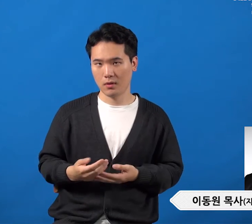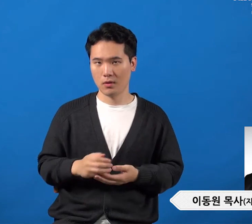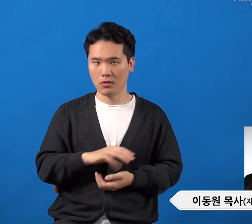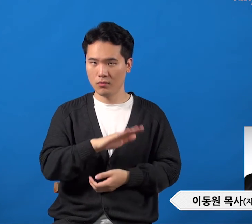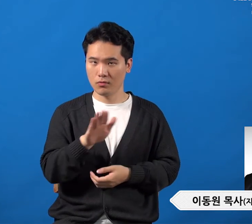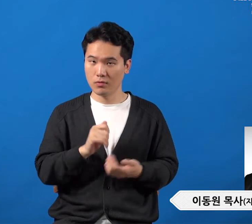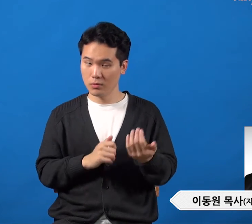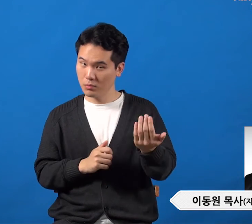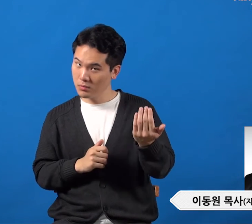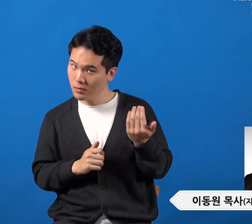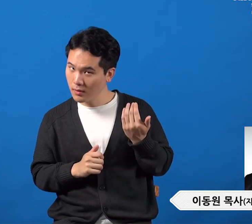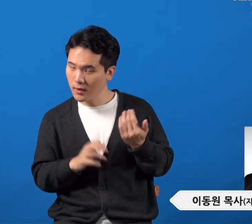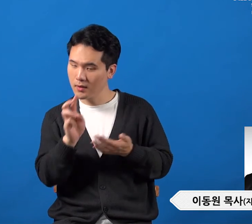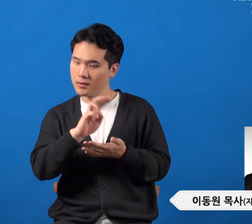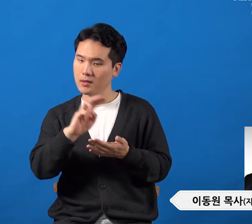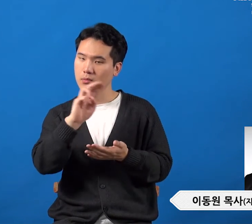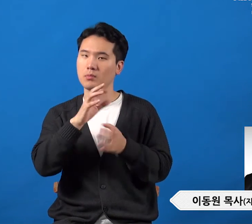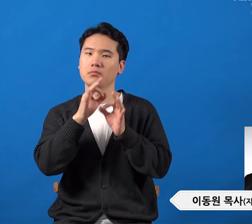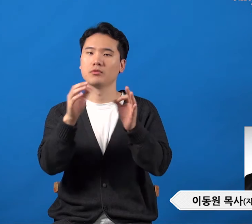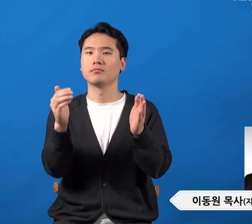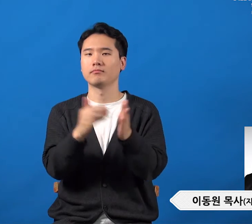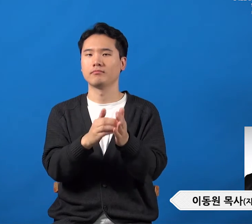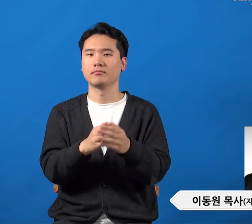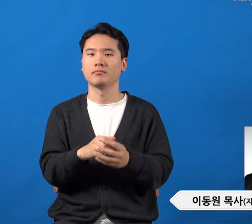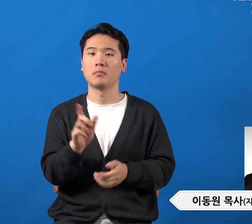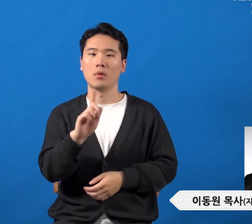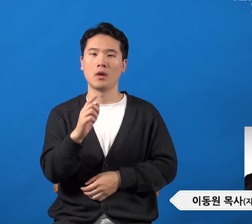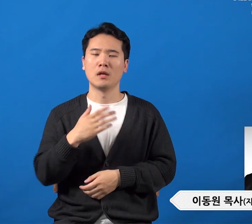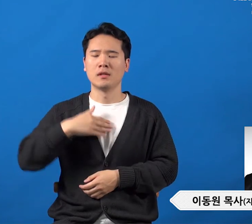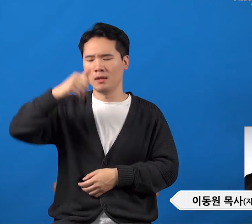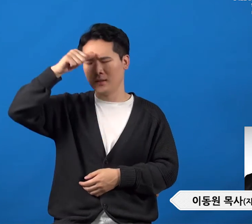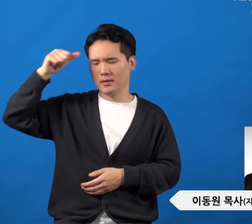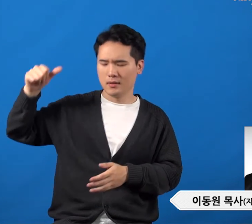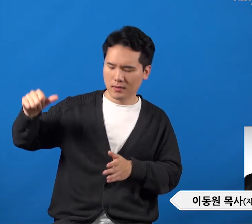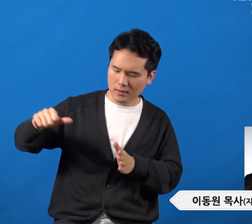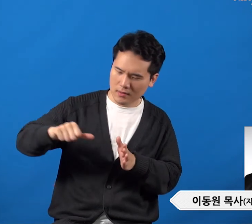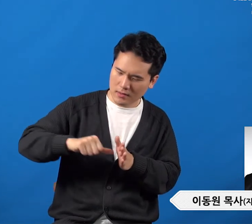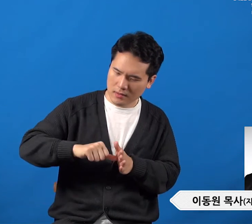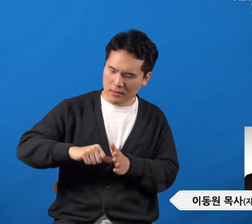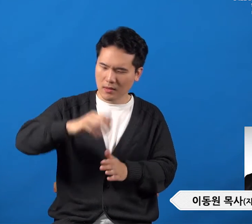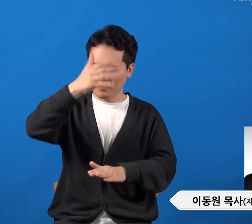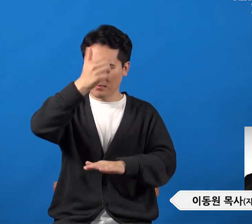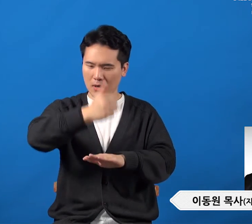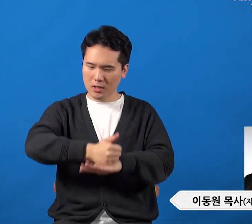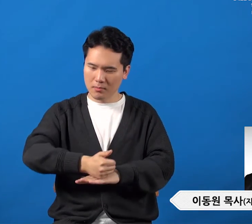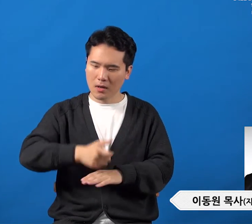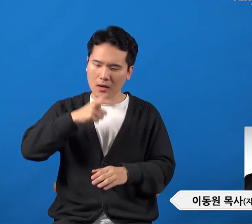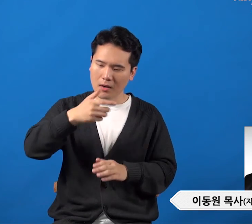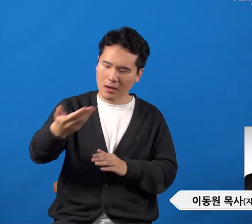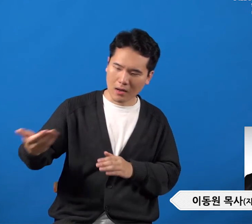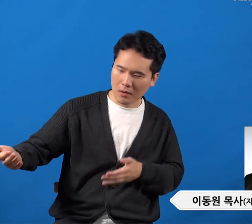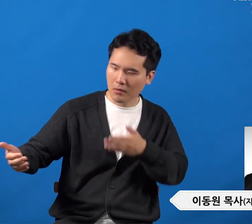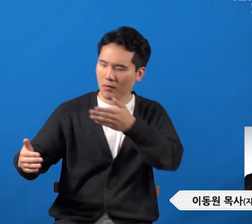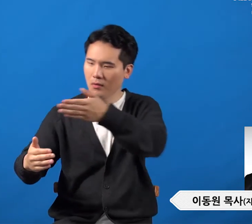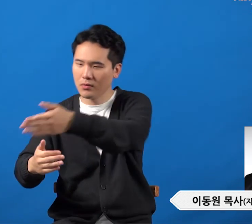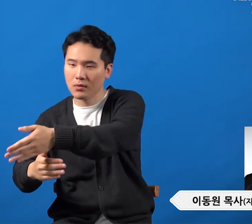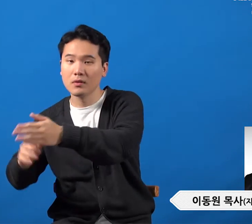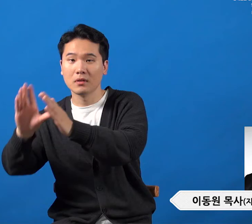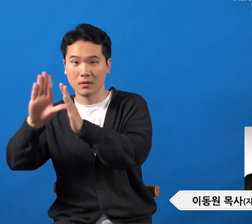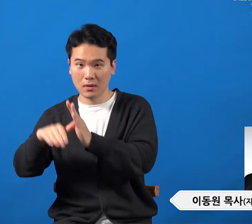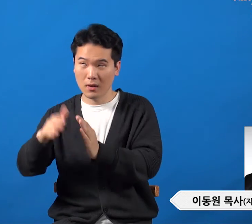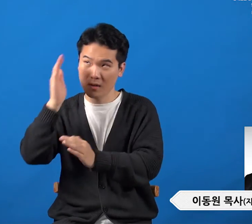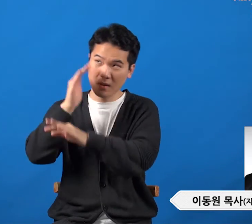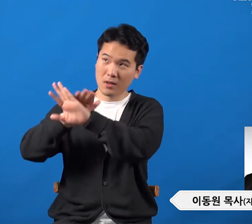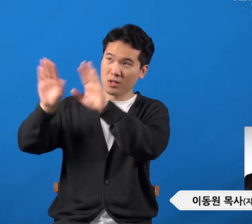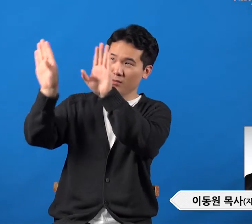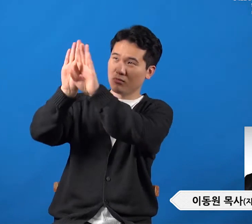우리가 아까도 이 찬송을 불렀죠. 내 일생 여정 끝내어 강 건너 언덕 이를 때 하늘문